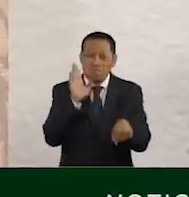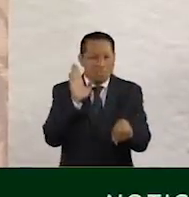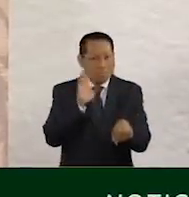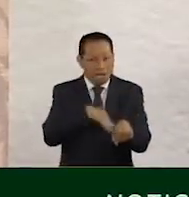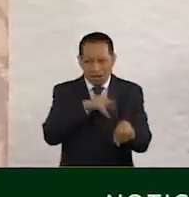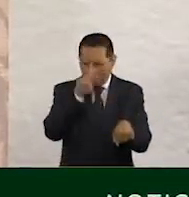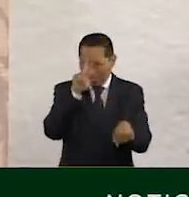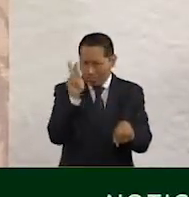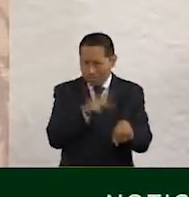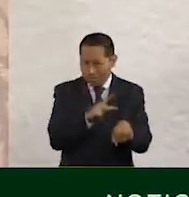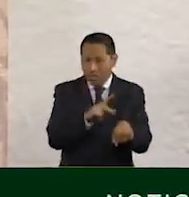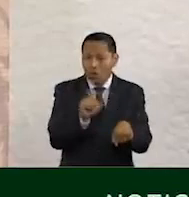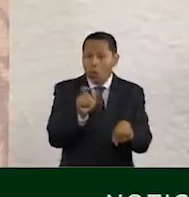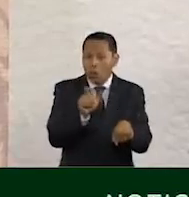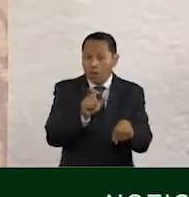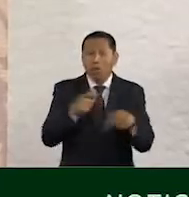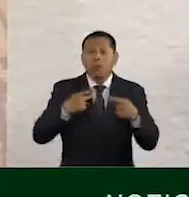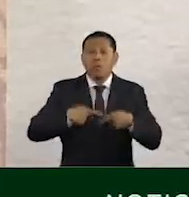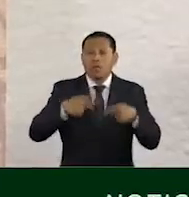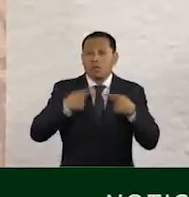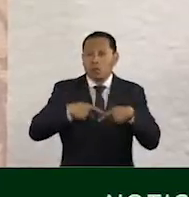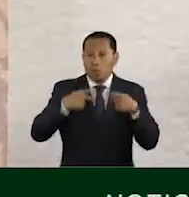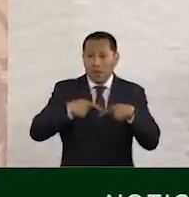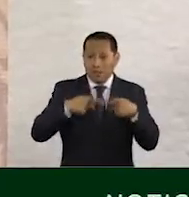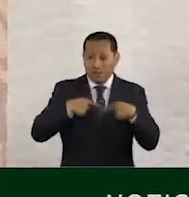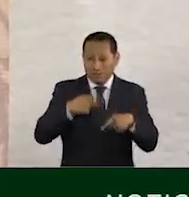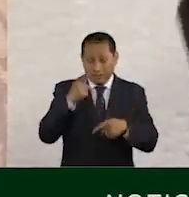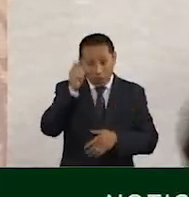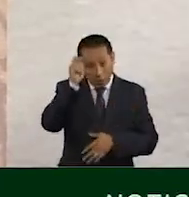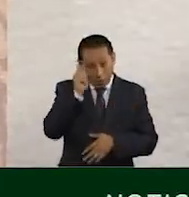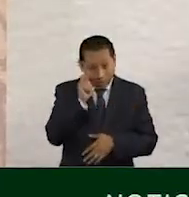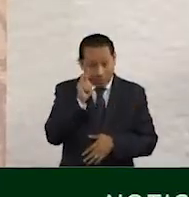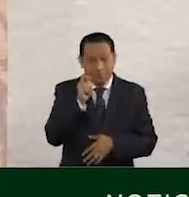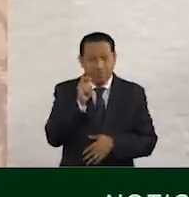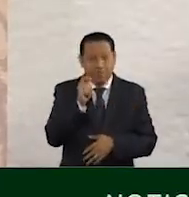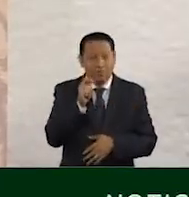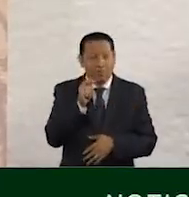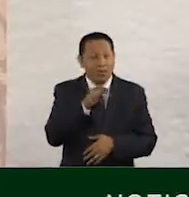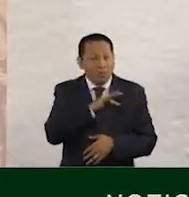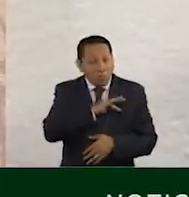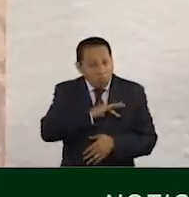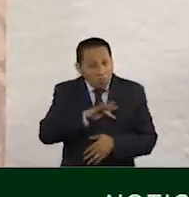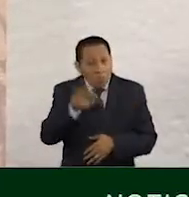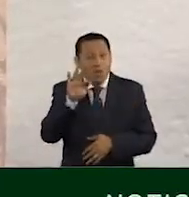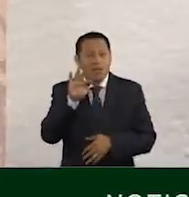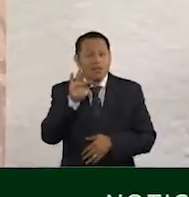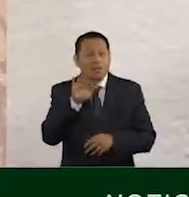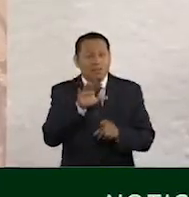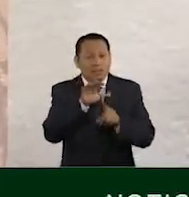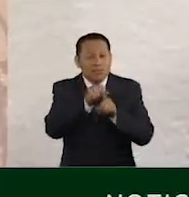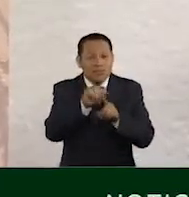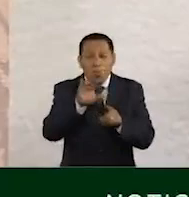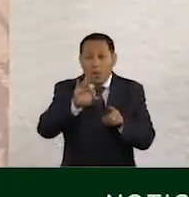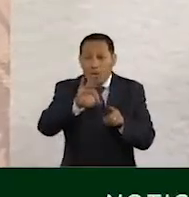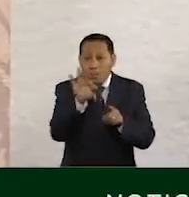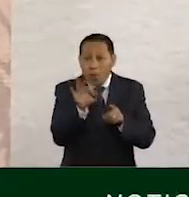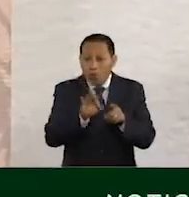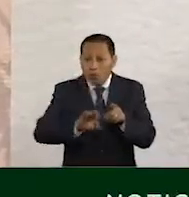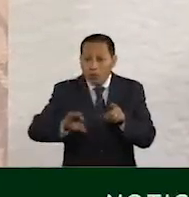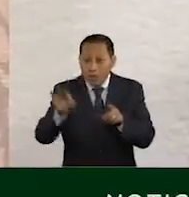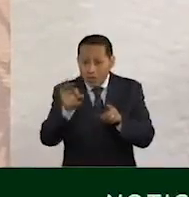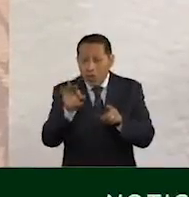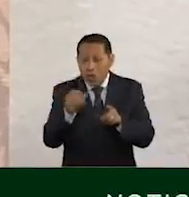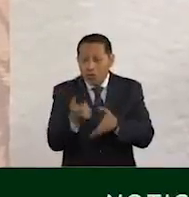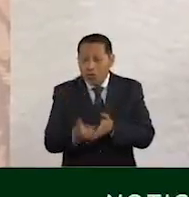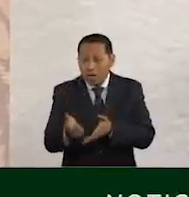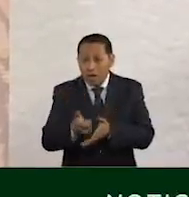donde a la hora de jubilarse las y los trabajadores difícilmente alcanzan el 40%